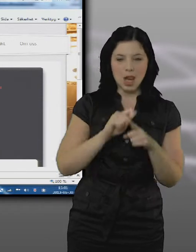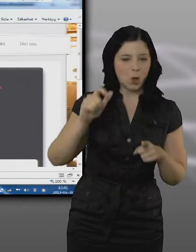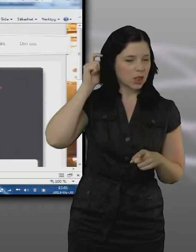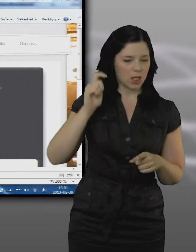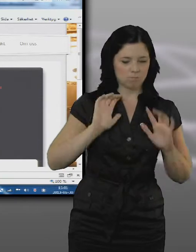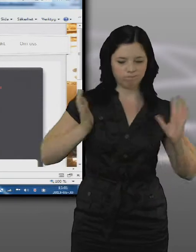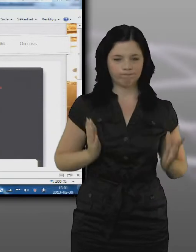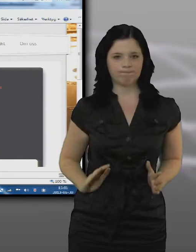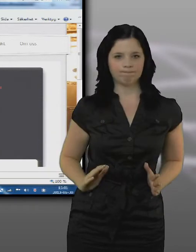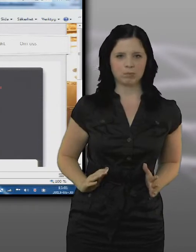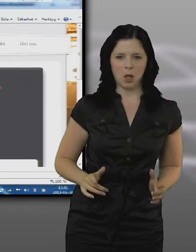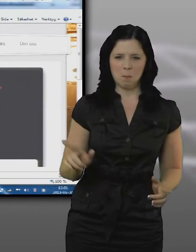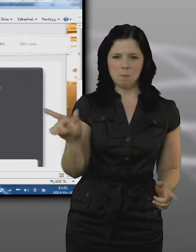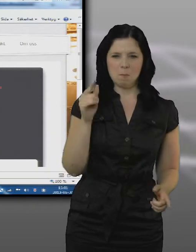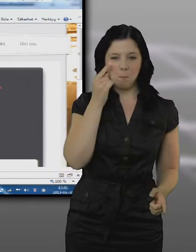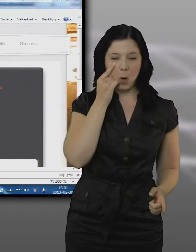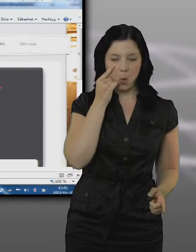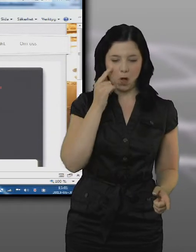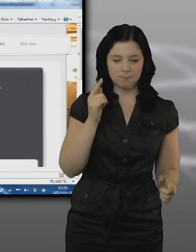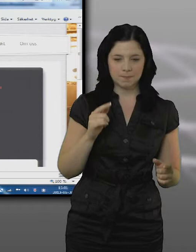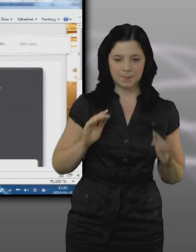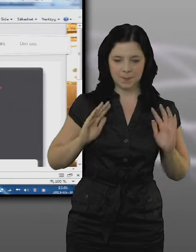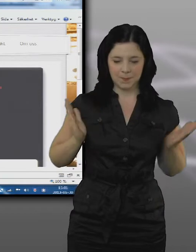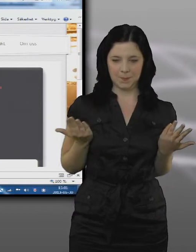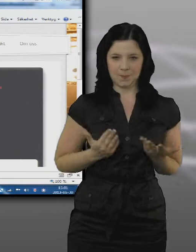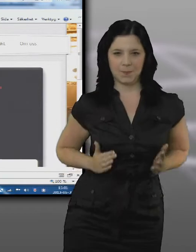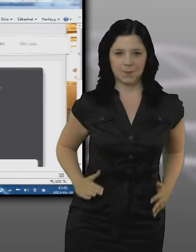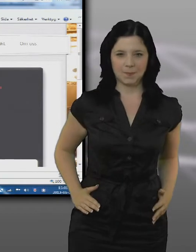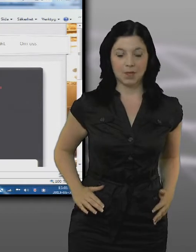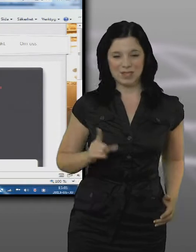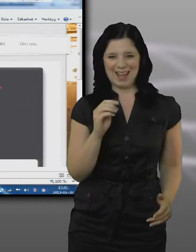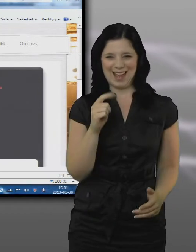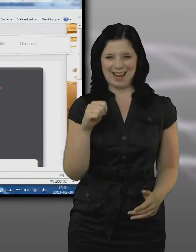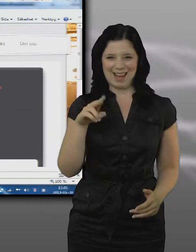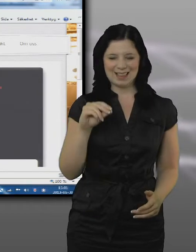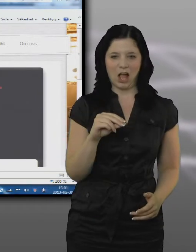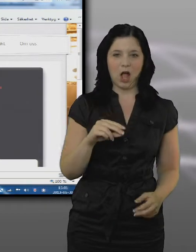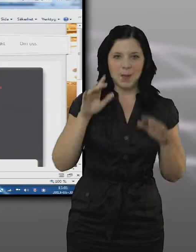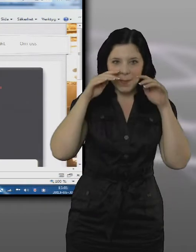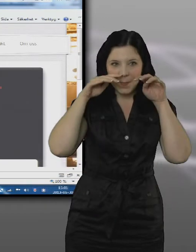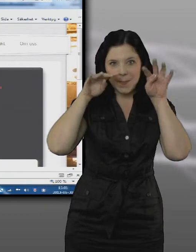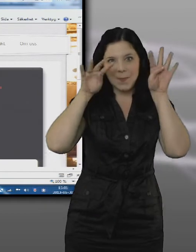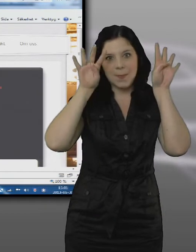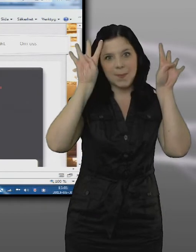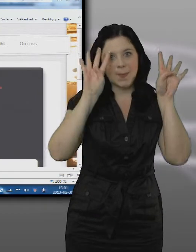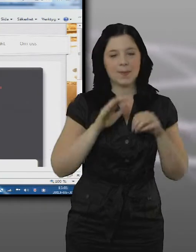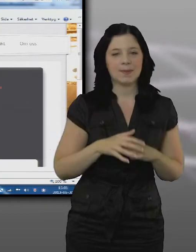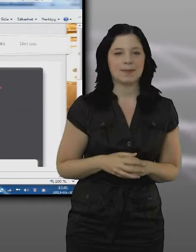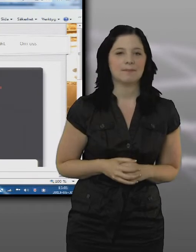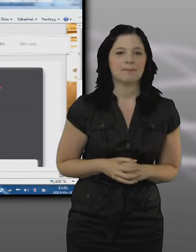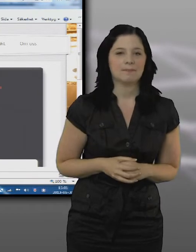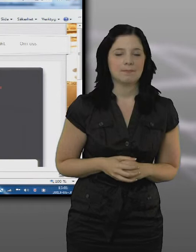blå utmanande klänning och små sandaletter. Och så unga Elena med längtande välsminkade ögon lutade över ett